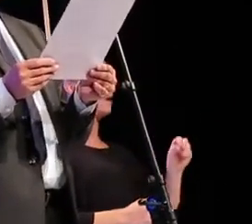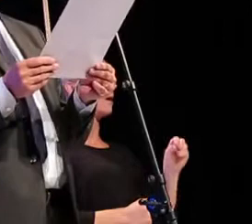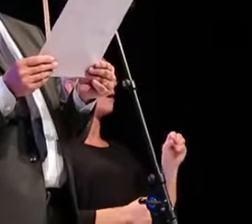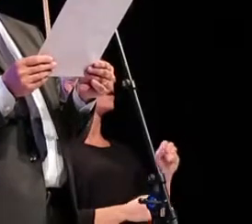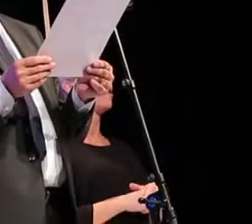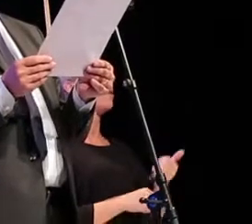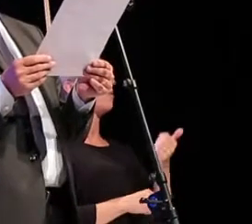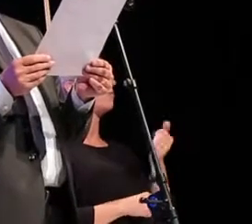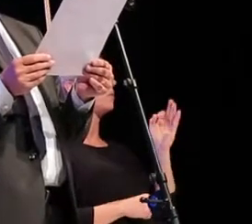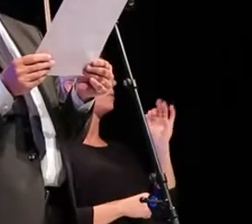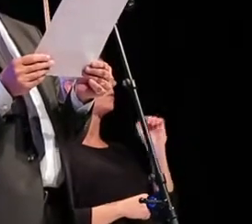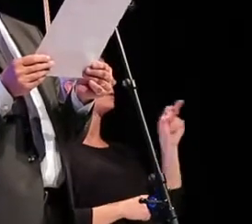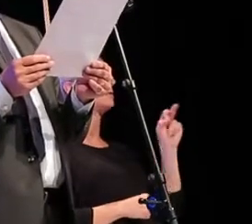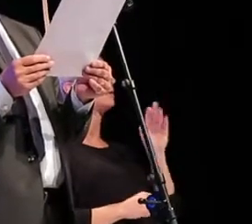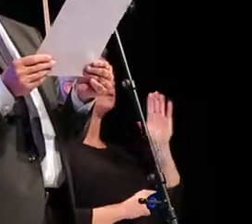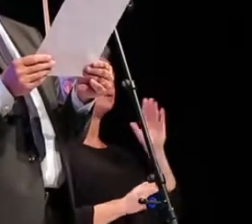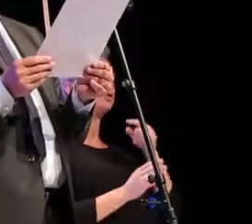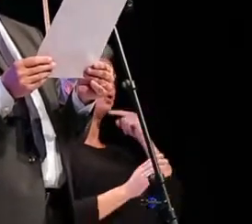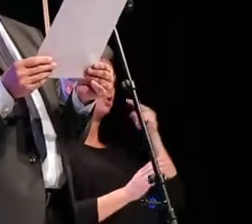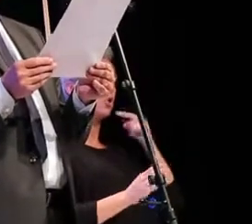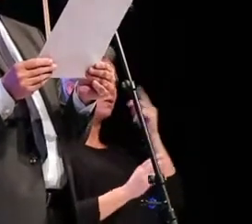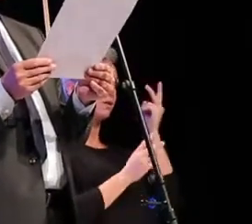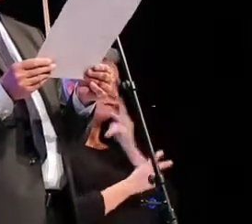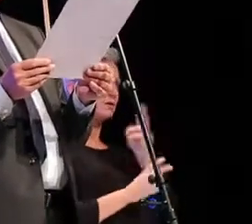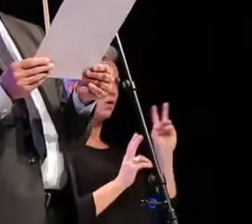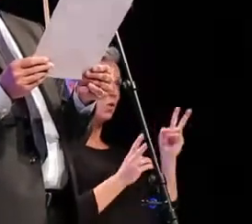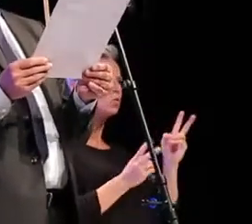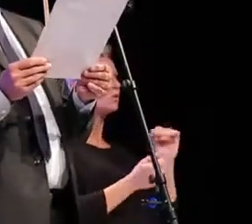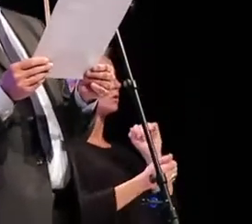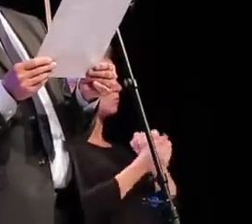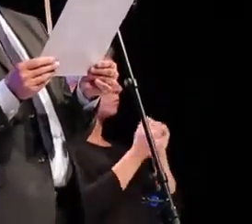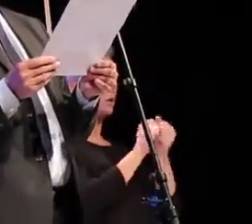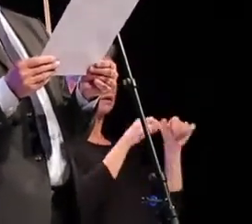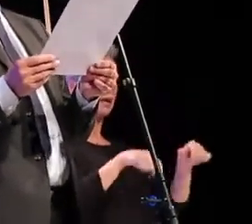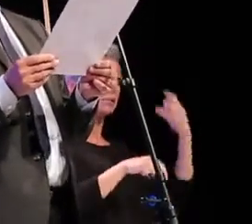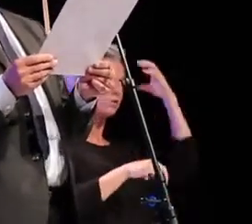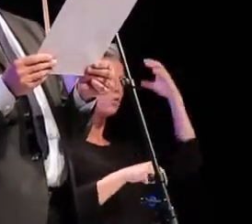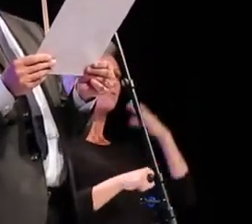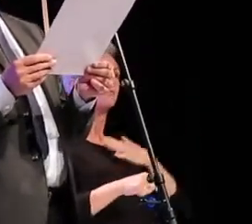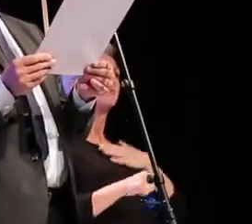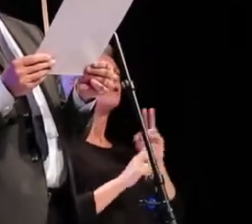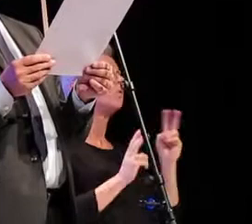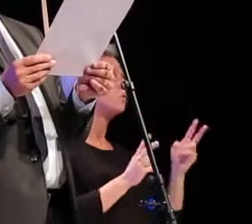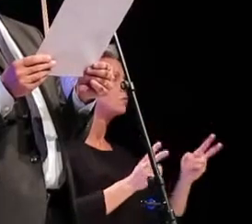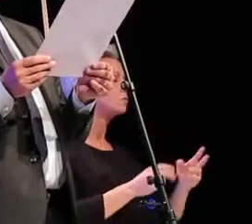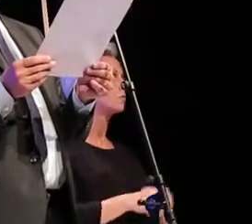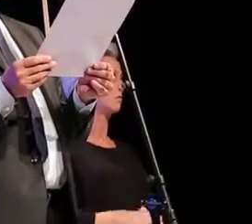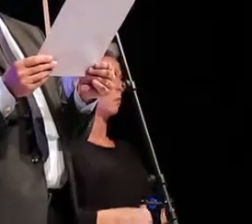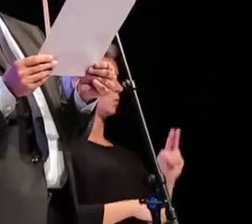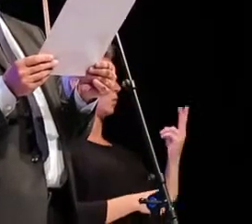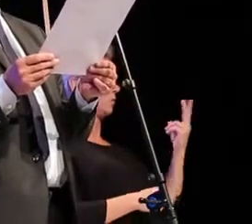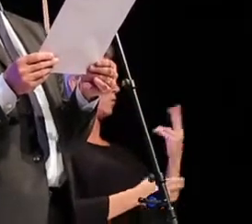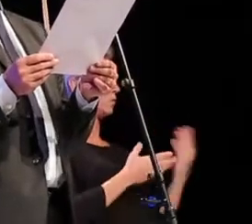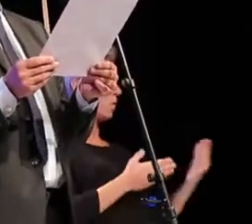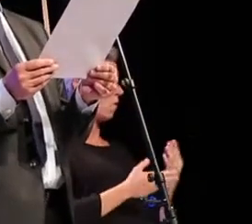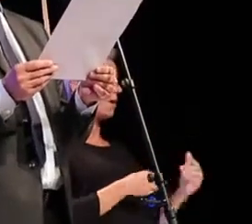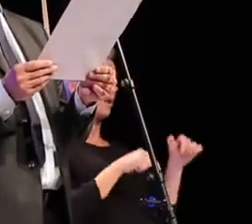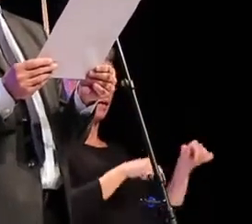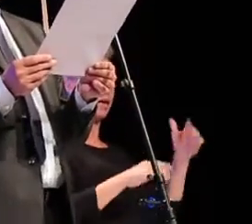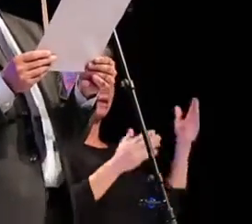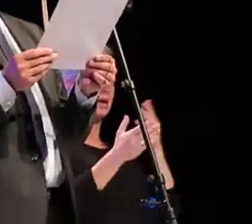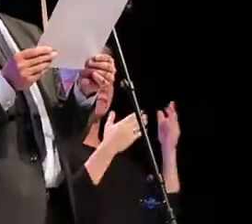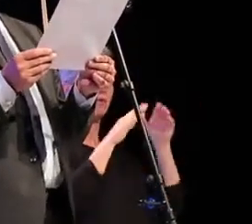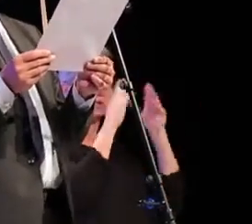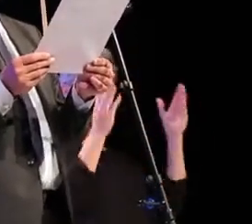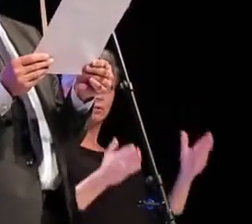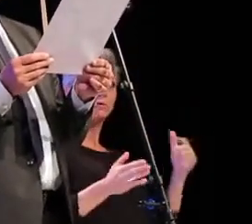engagemang och viljan finns även hos Stockholms politiker. De kommande 2 dagarna hoppas vi med Klimathuset kunna